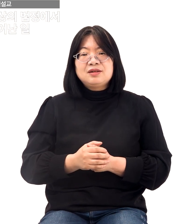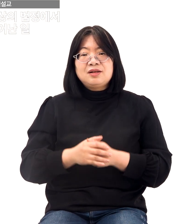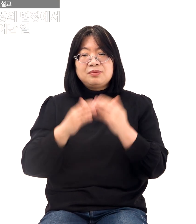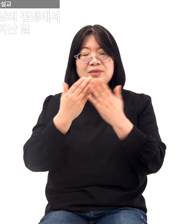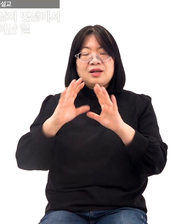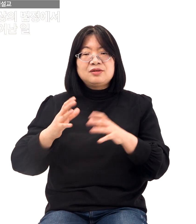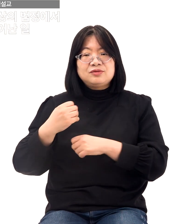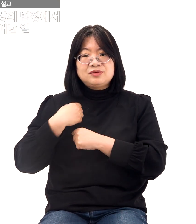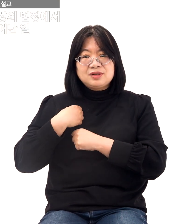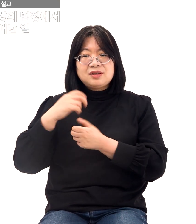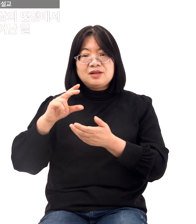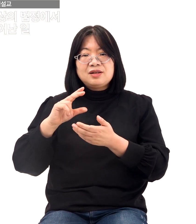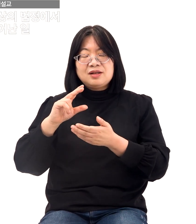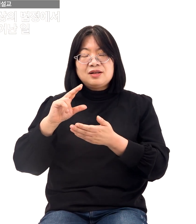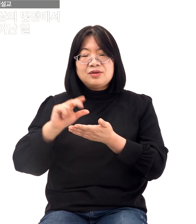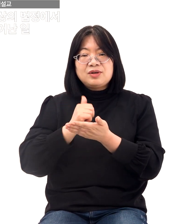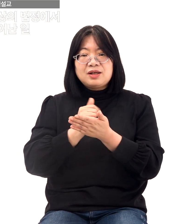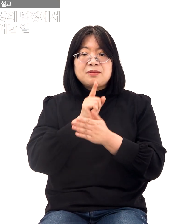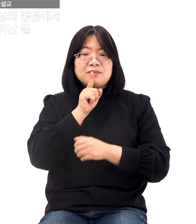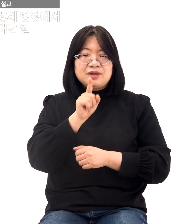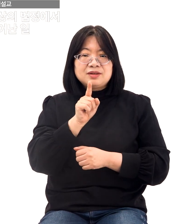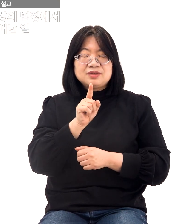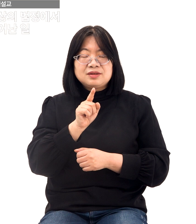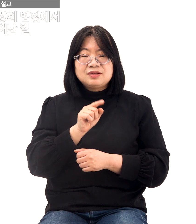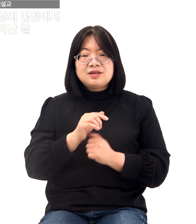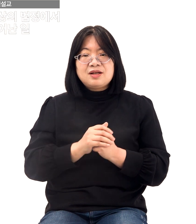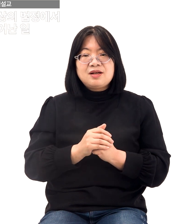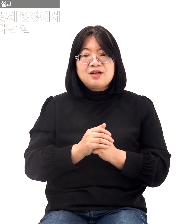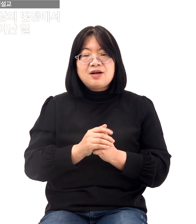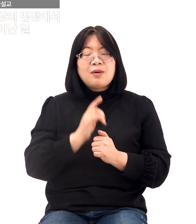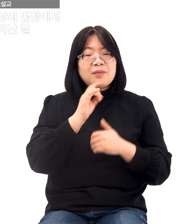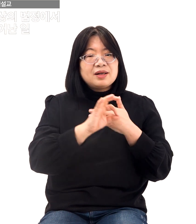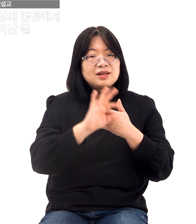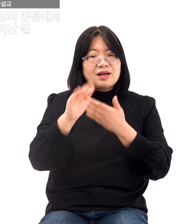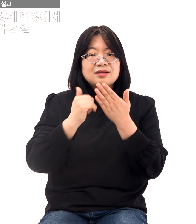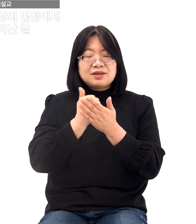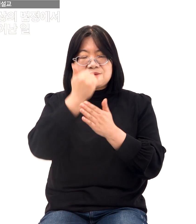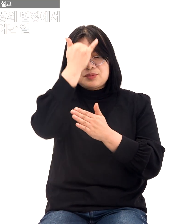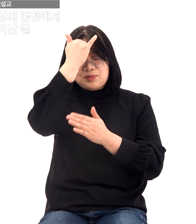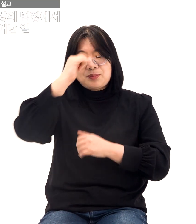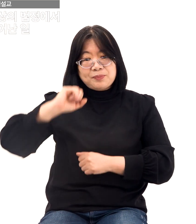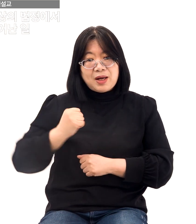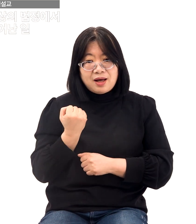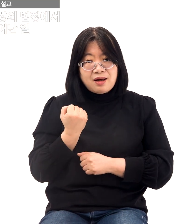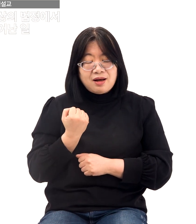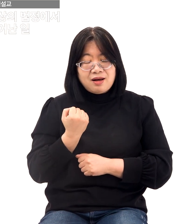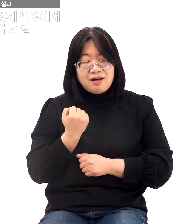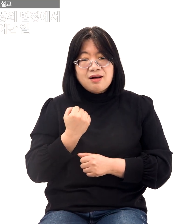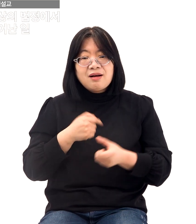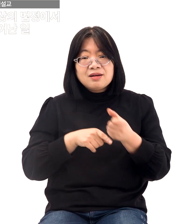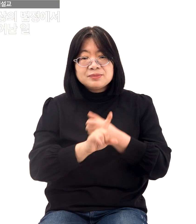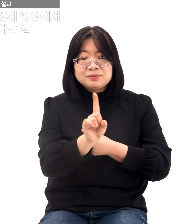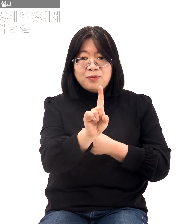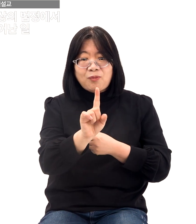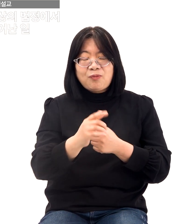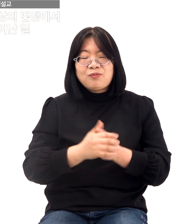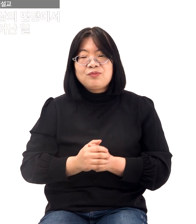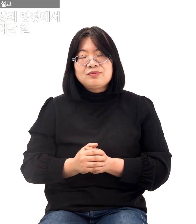만군의 여호와의 말씀에 네가 만일 내 도를 행하며, 내 도를 행한다는 말은 무슨